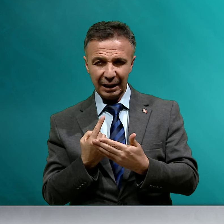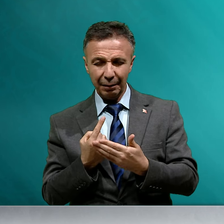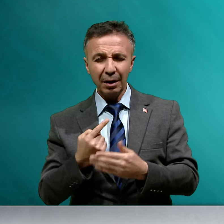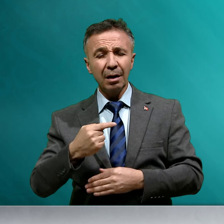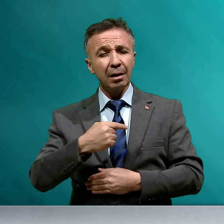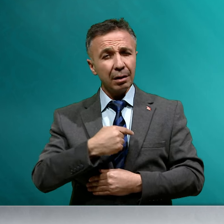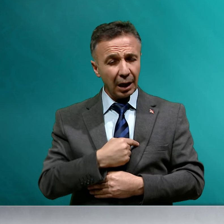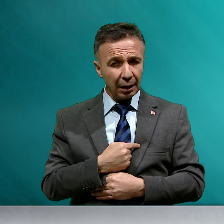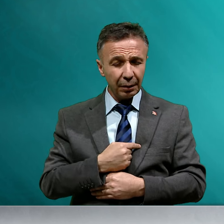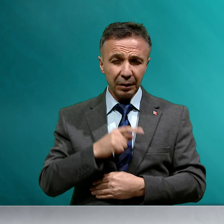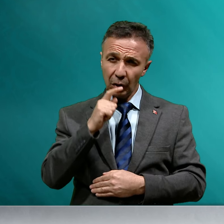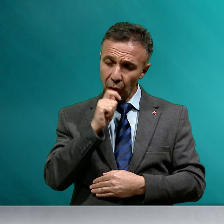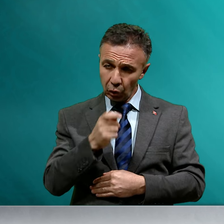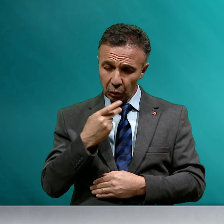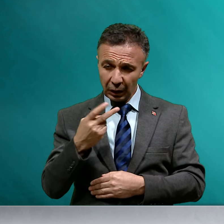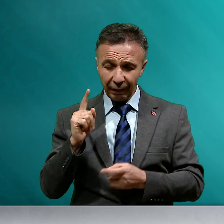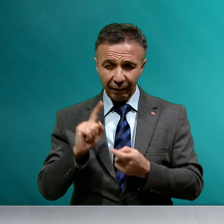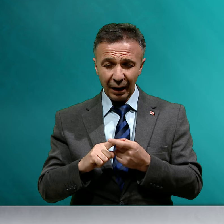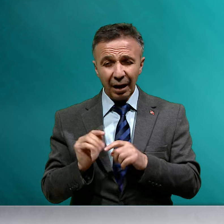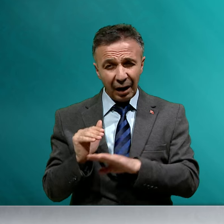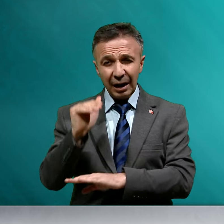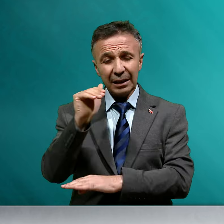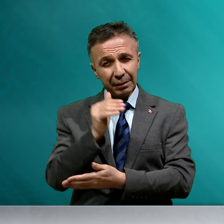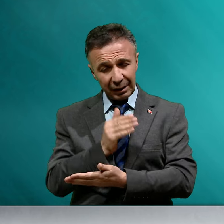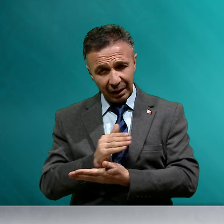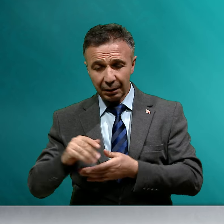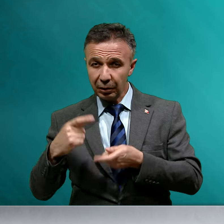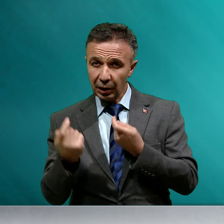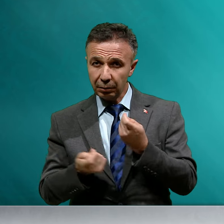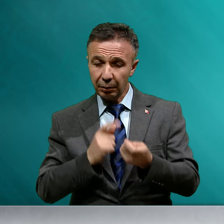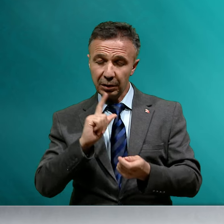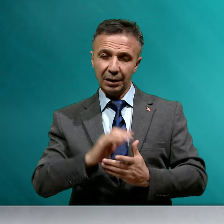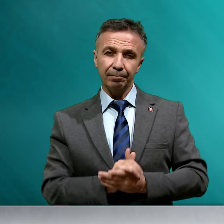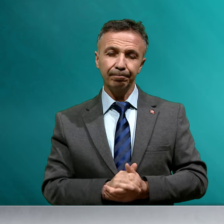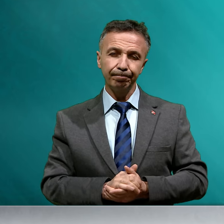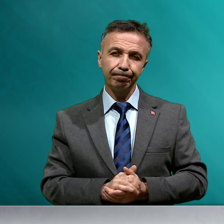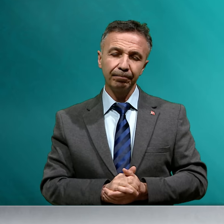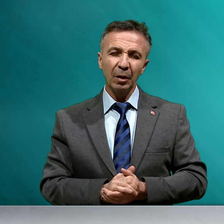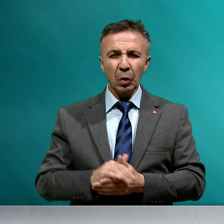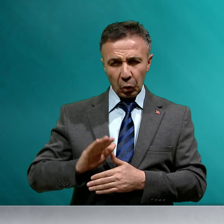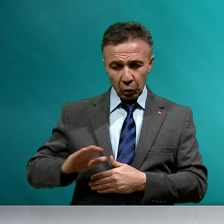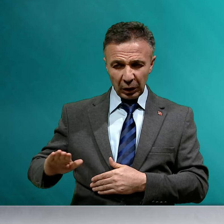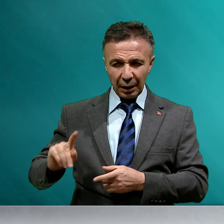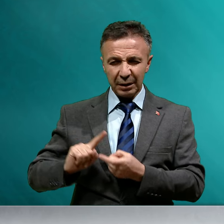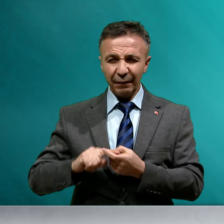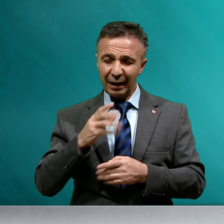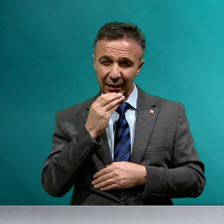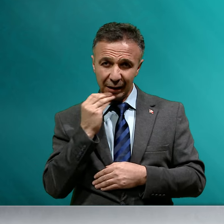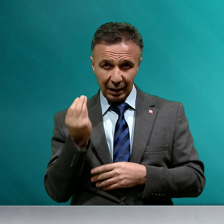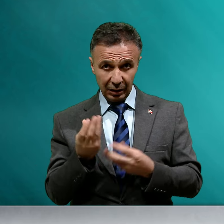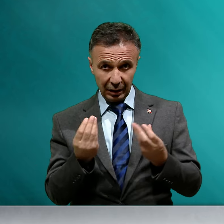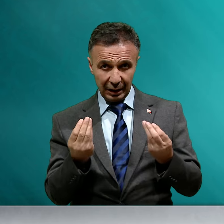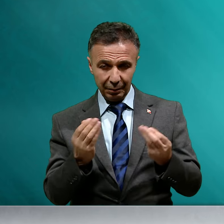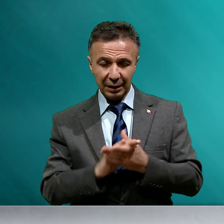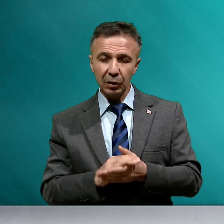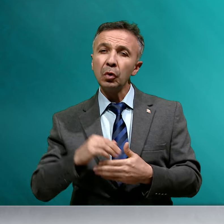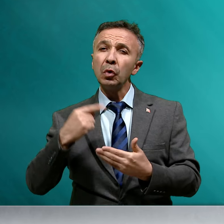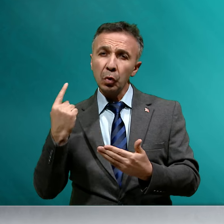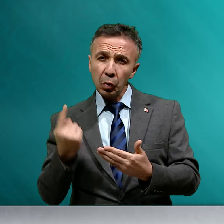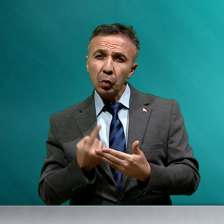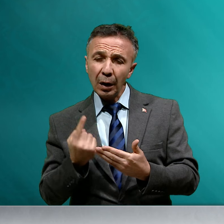özümüze, sözümüze ve hayatımıza yansıtmaya gayret edelim. Çocuklarımızı ve gençlerimizi